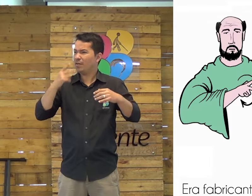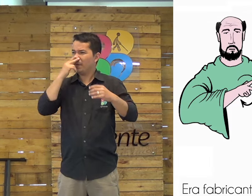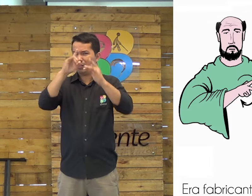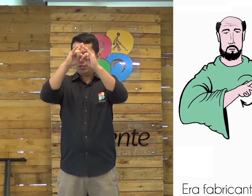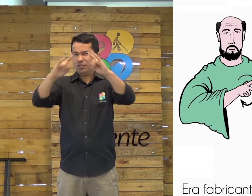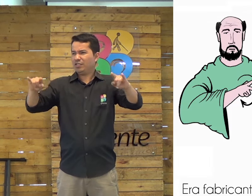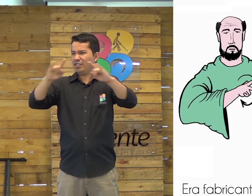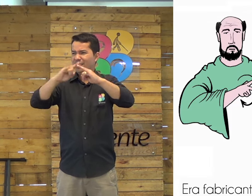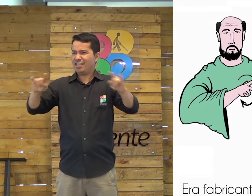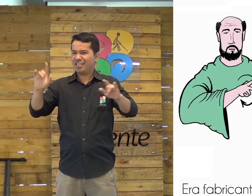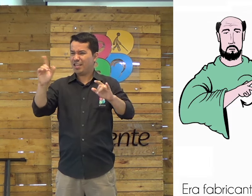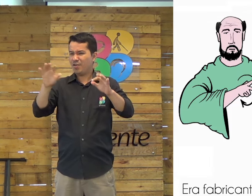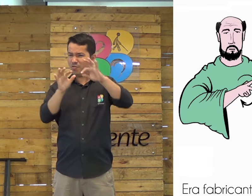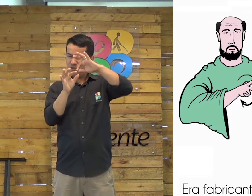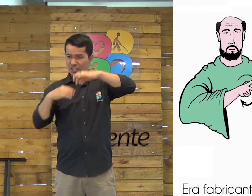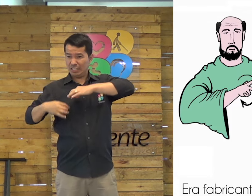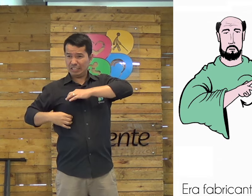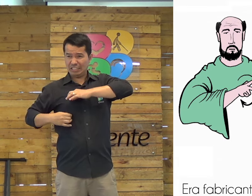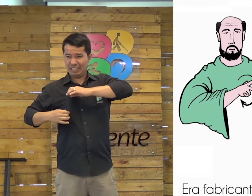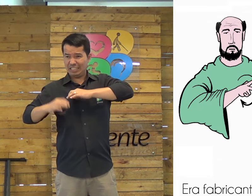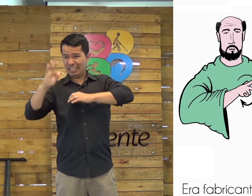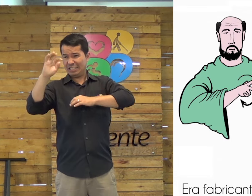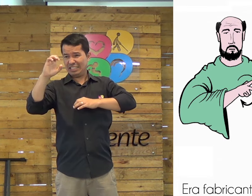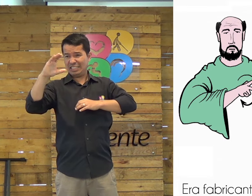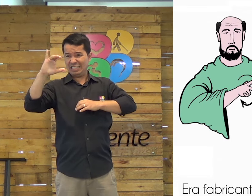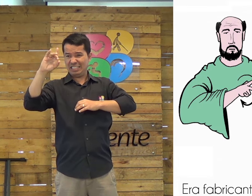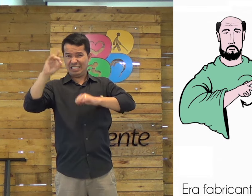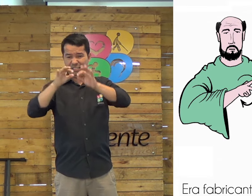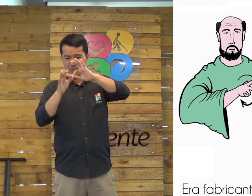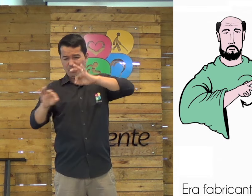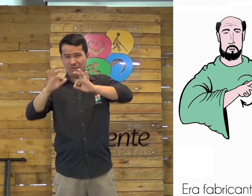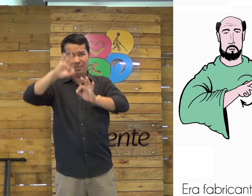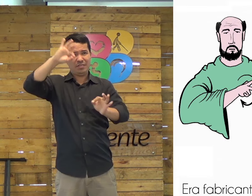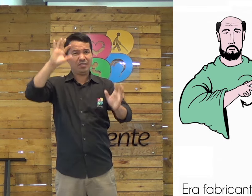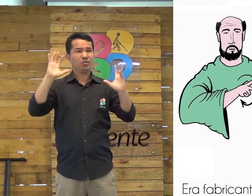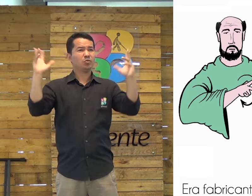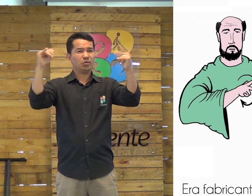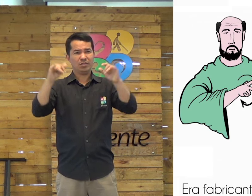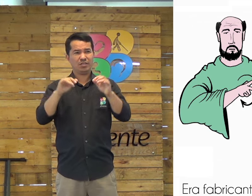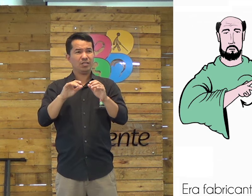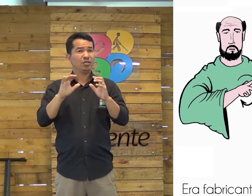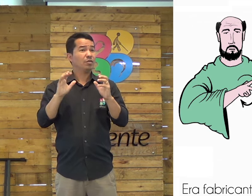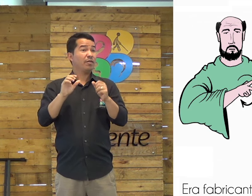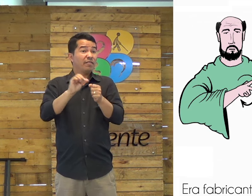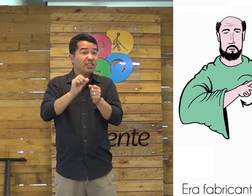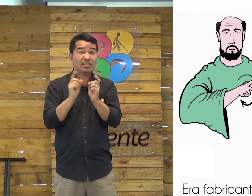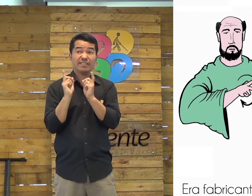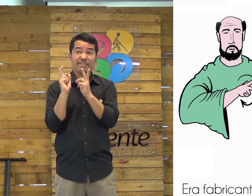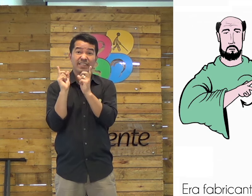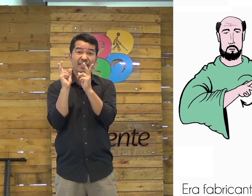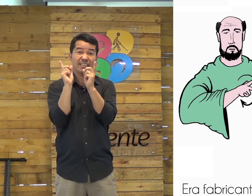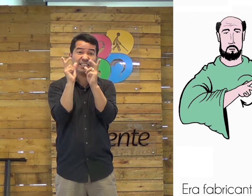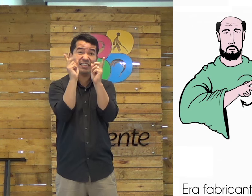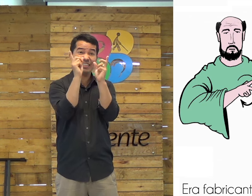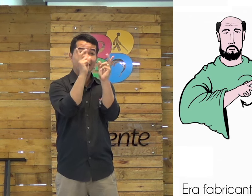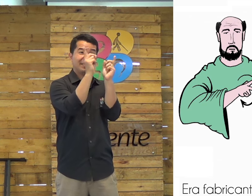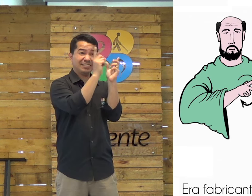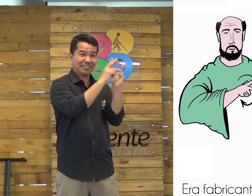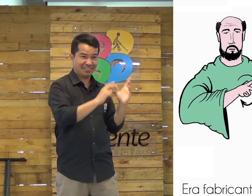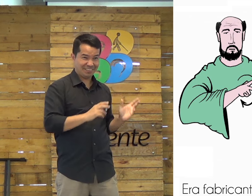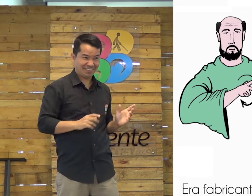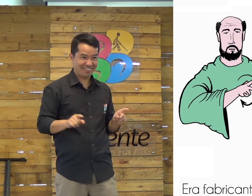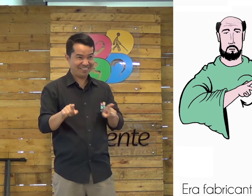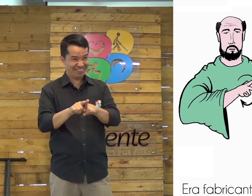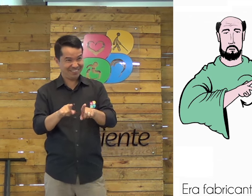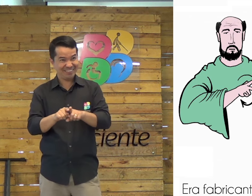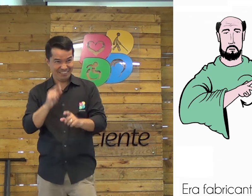Também costurava roupas, sabe? Usava o tecido da tenda para fazer roupa. E ele vendia